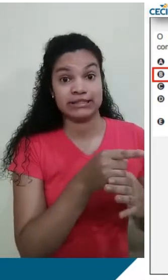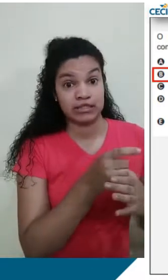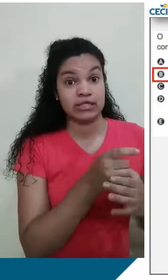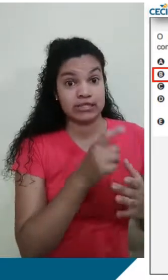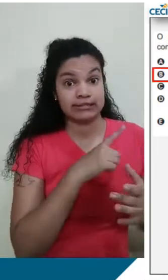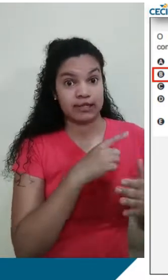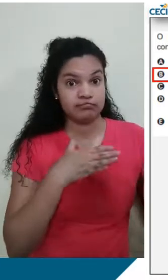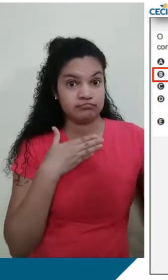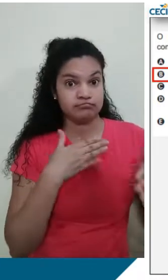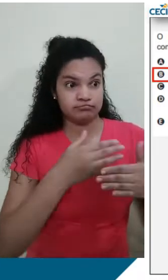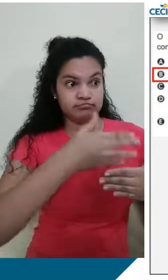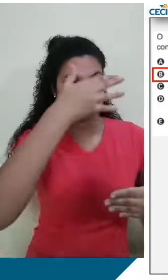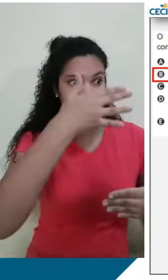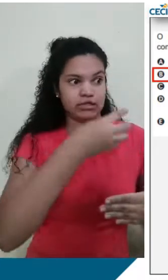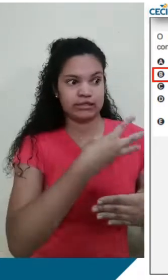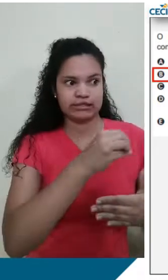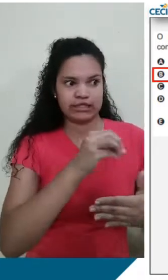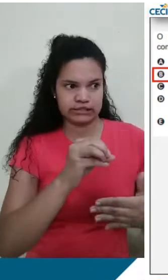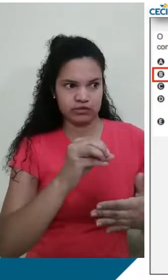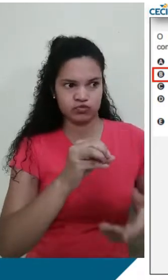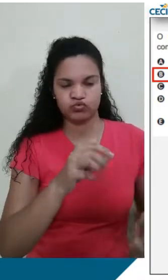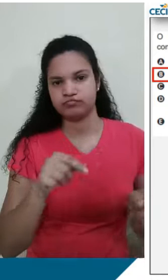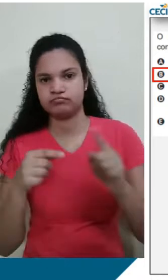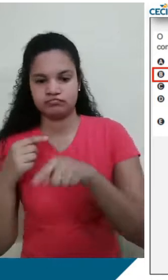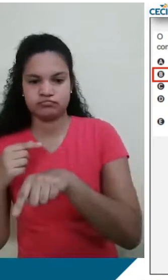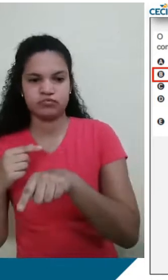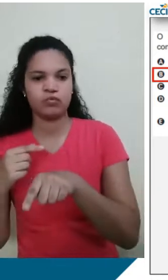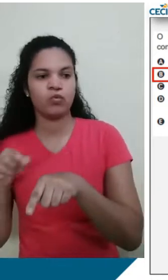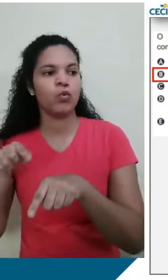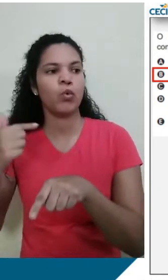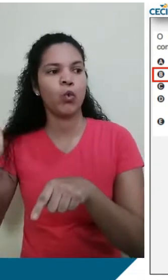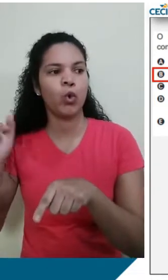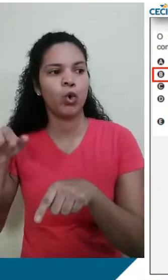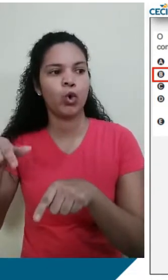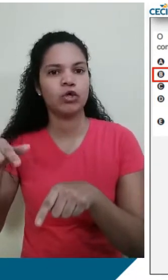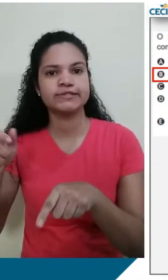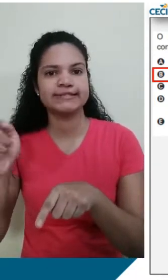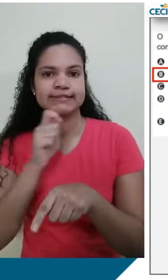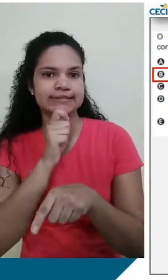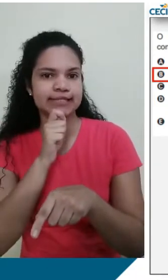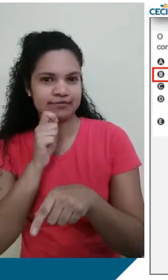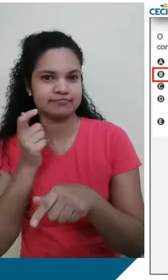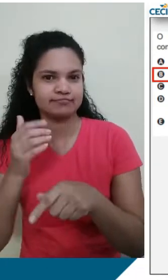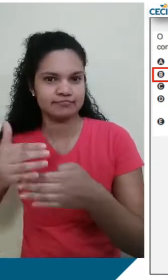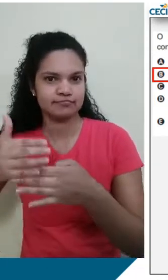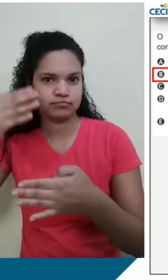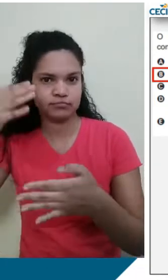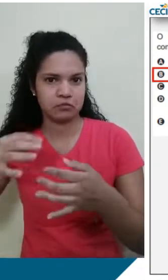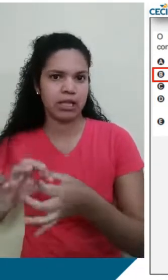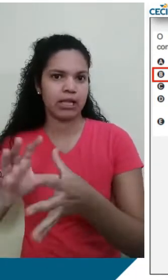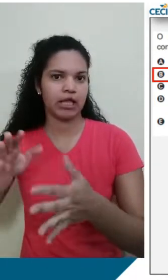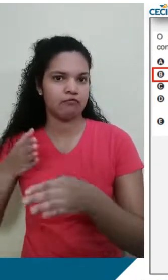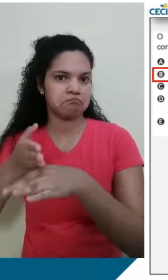de 300 indivíduos por metro quadrado em áreas com tela, sem acesso dos peixes, e passou a ser de 150